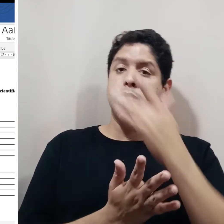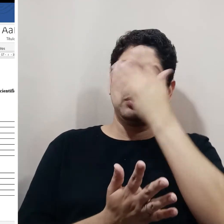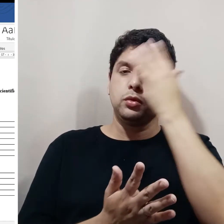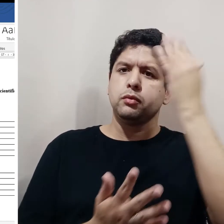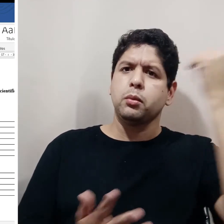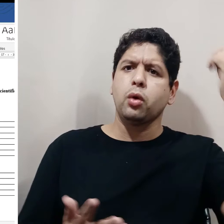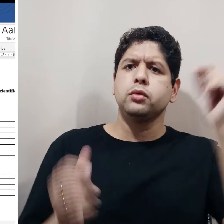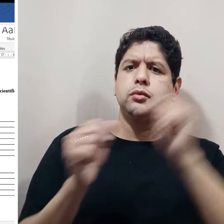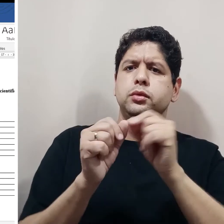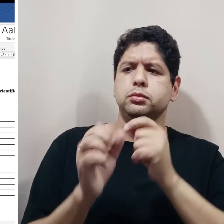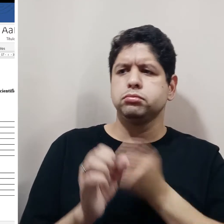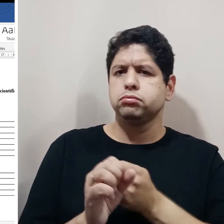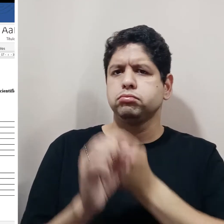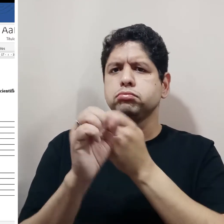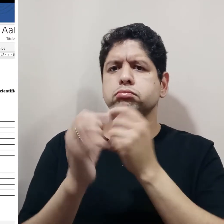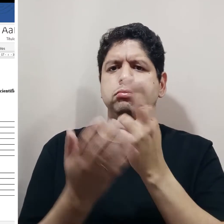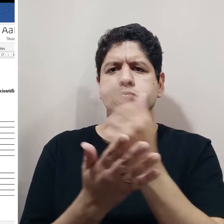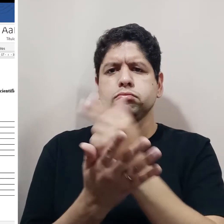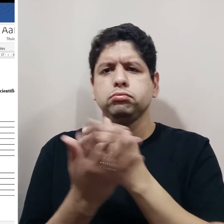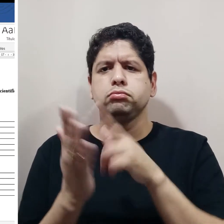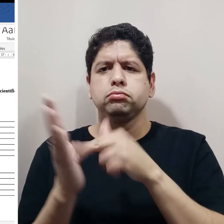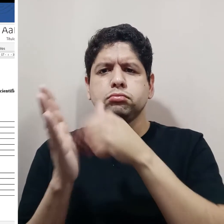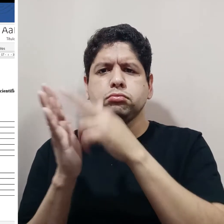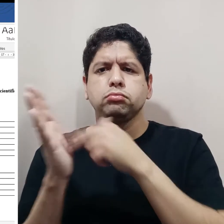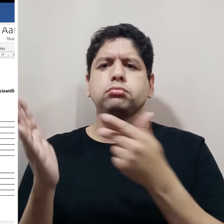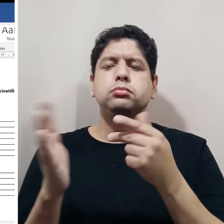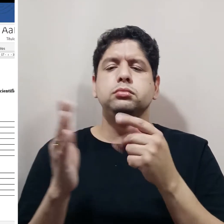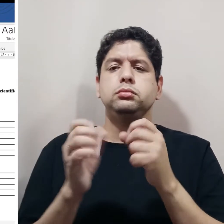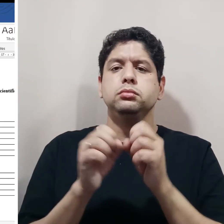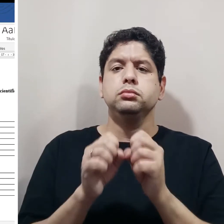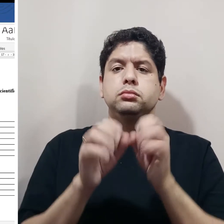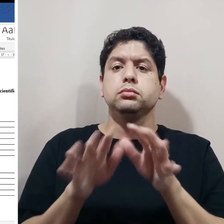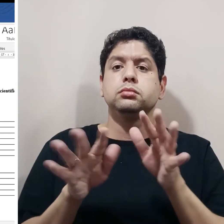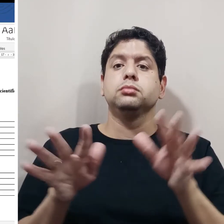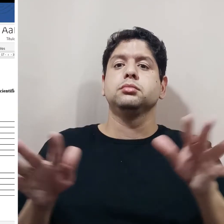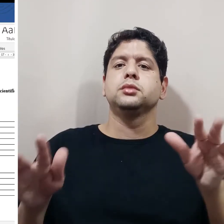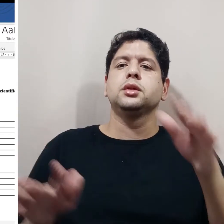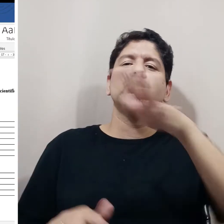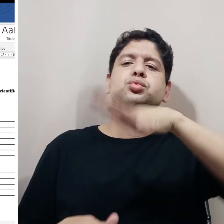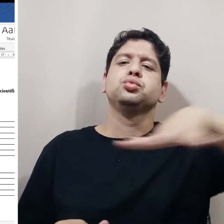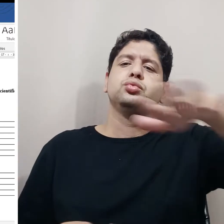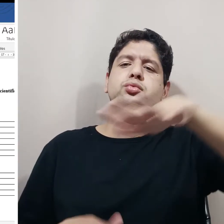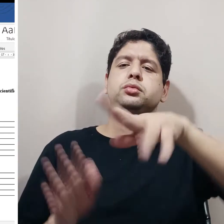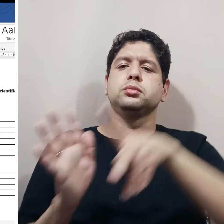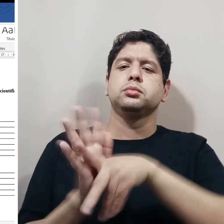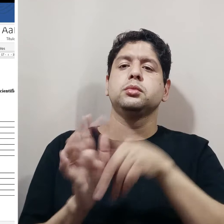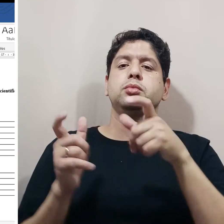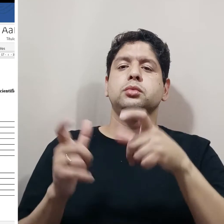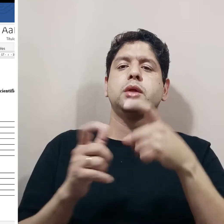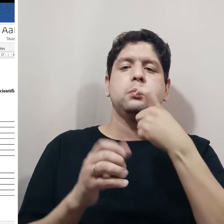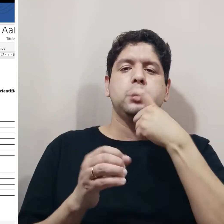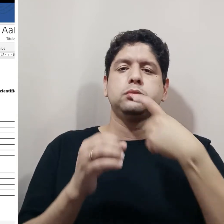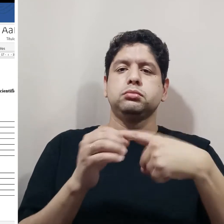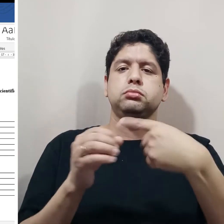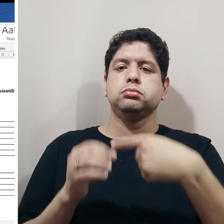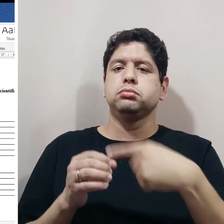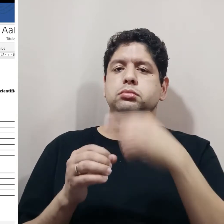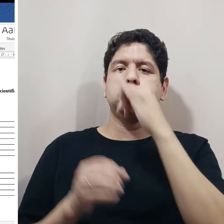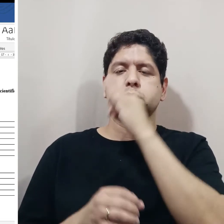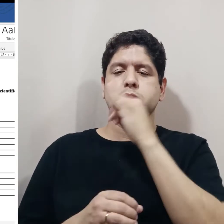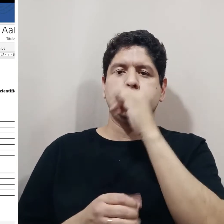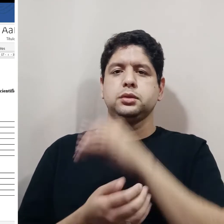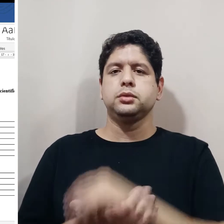com que essas cidades pudessem aí ser o berço de muitos artistas, ser o berço